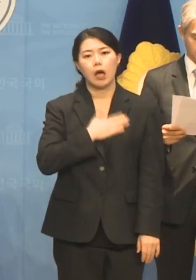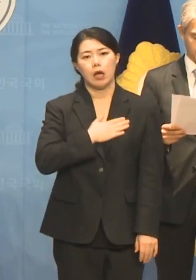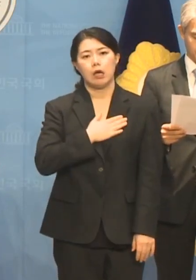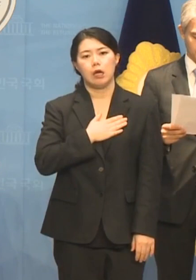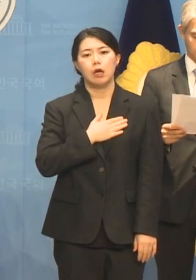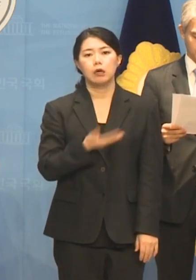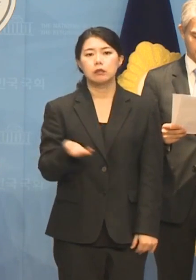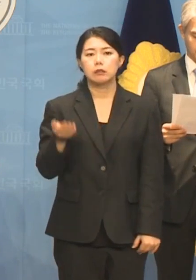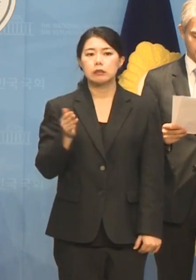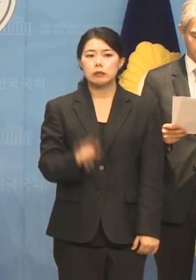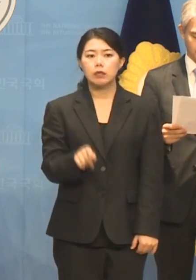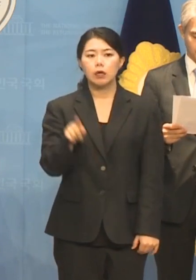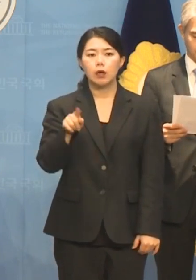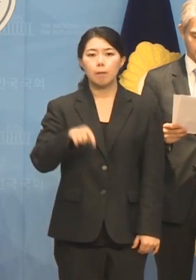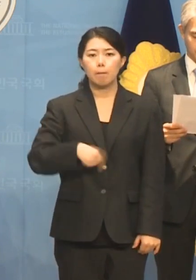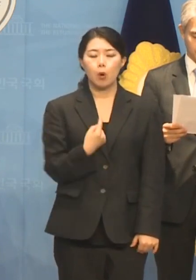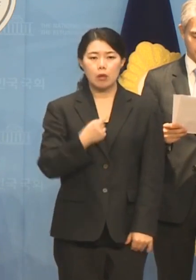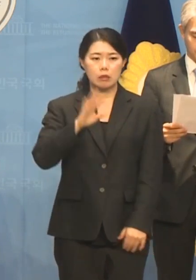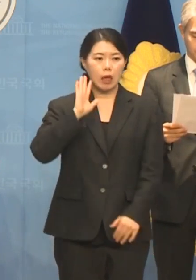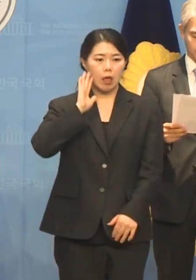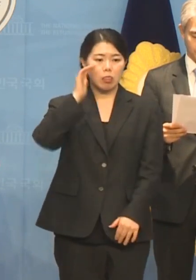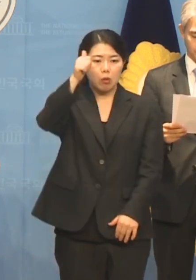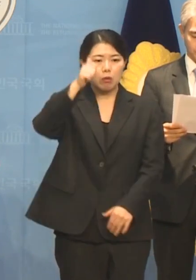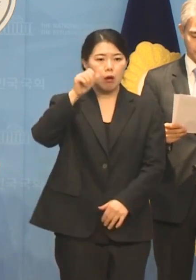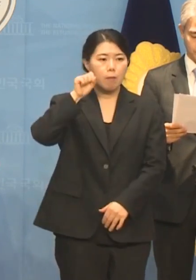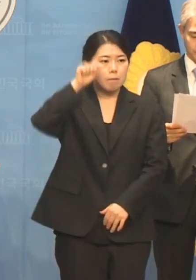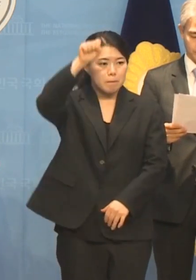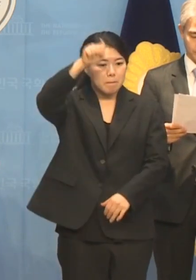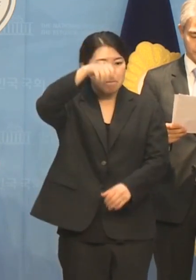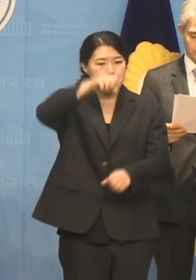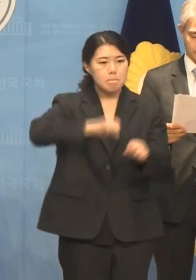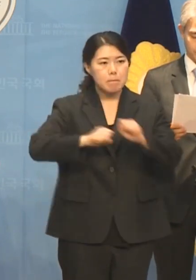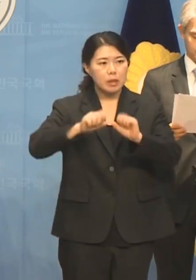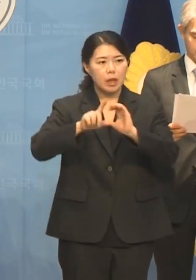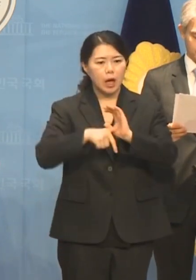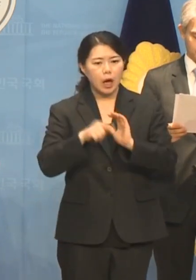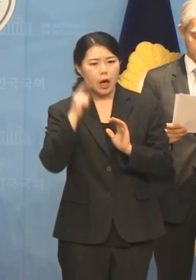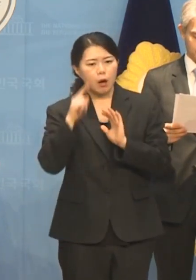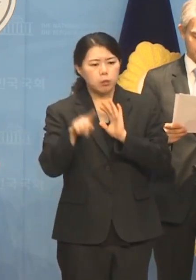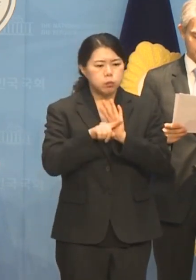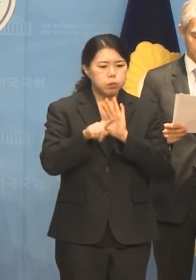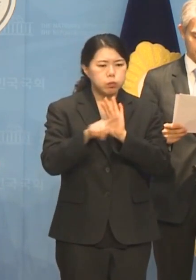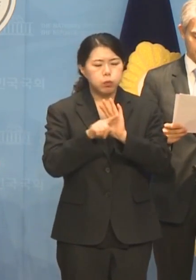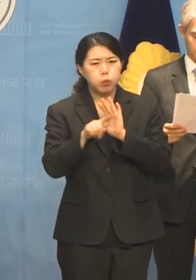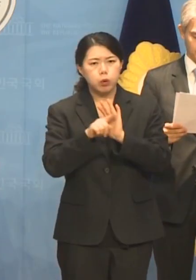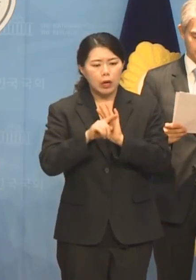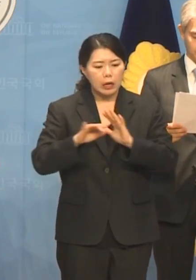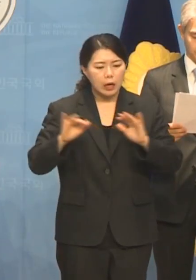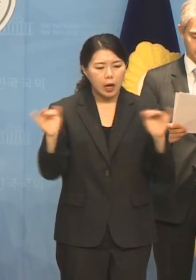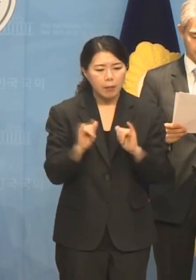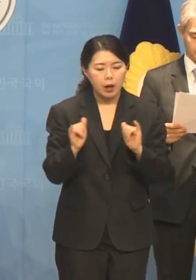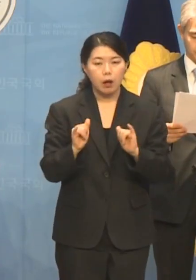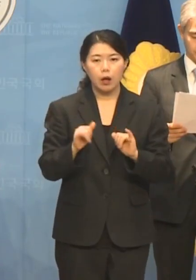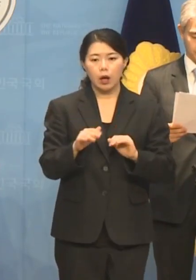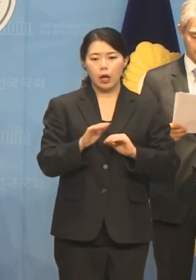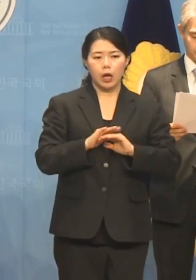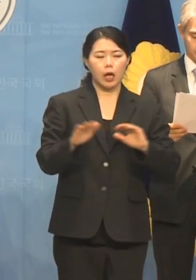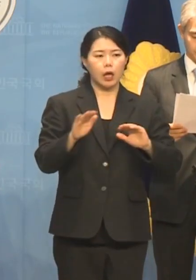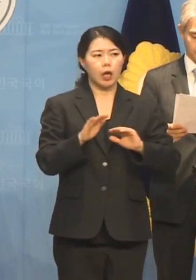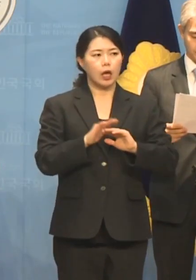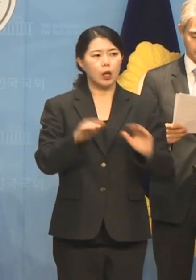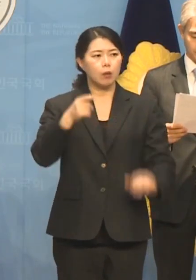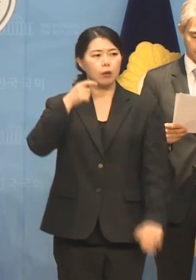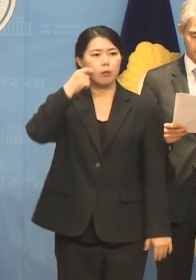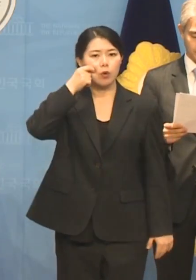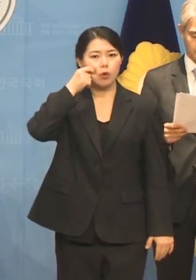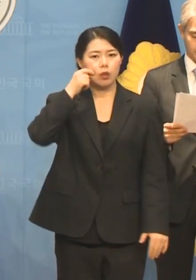알면서도 자신의 어떤 대권 행보에 부정적인 영향을 미칠까 봐 즉각 대응 조치를